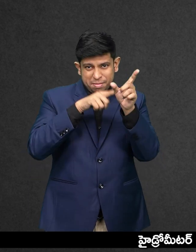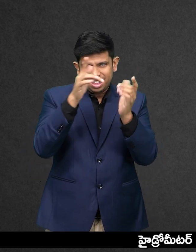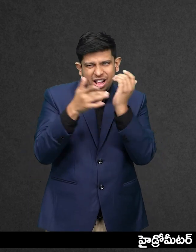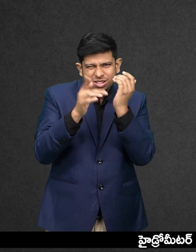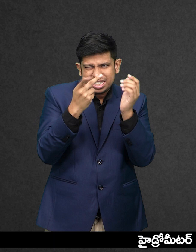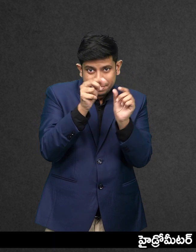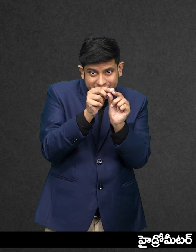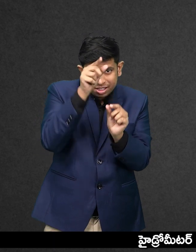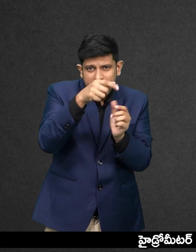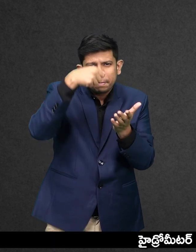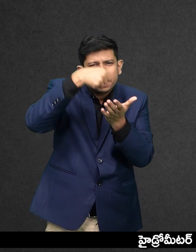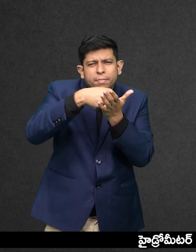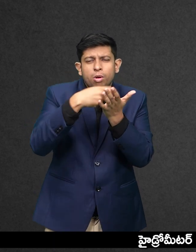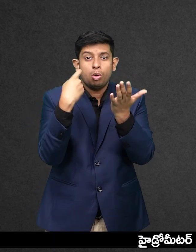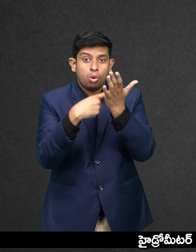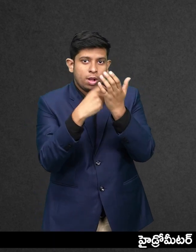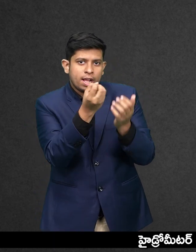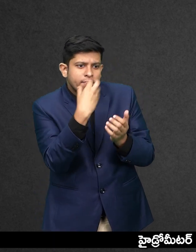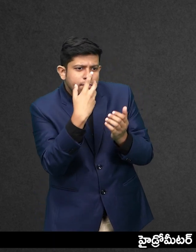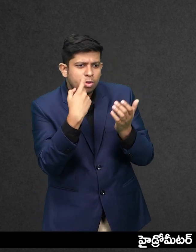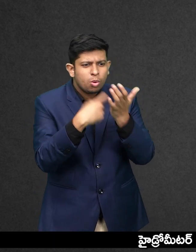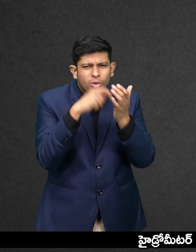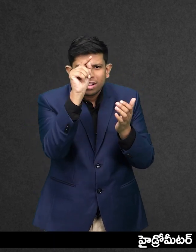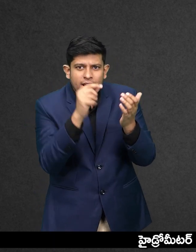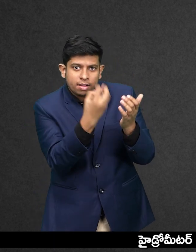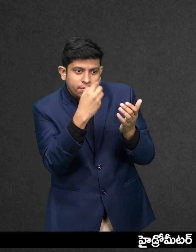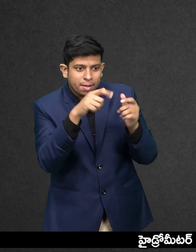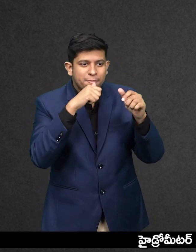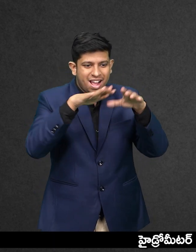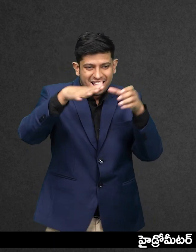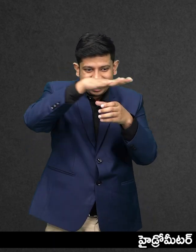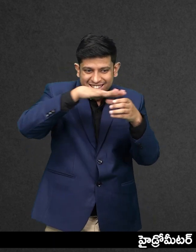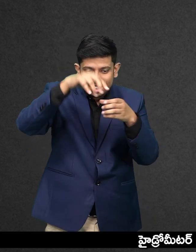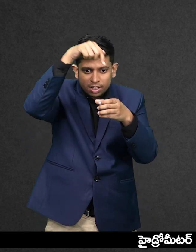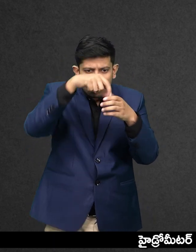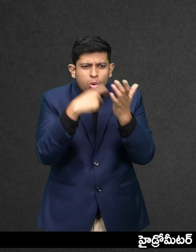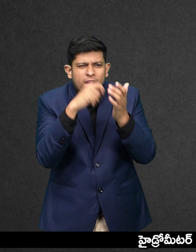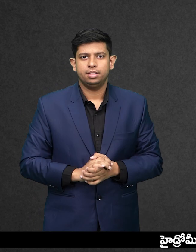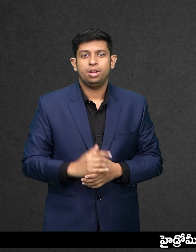హైడ్రోమీటర్ ఫ్లోటేషన్ సూత్రంపై ఆధారపడి ఉంటుంది.